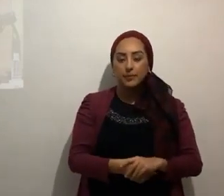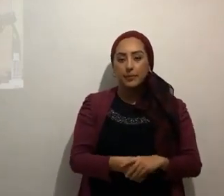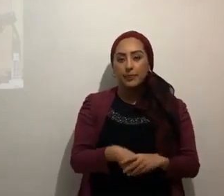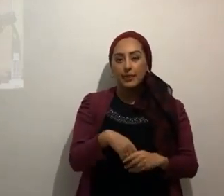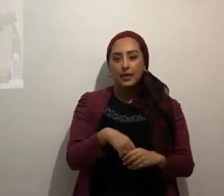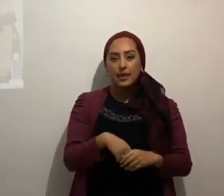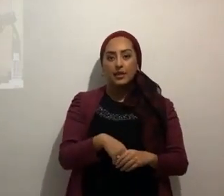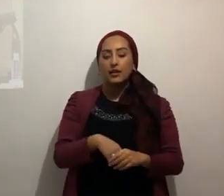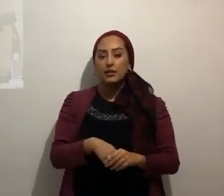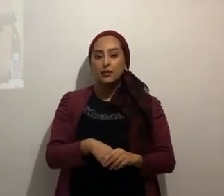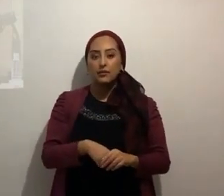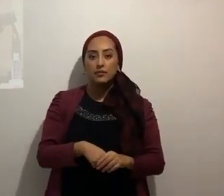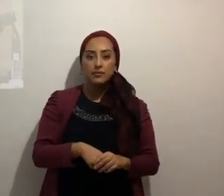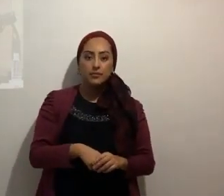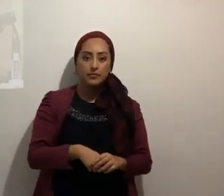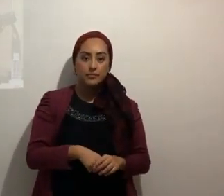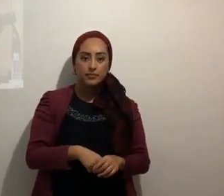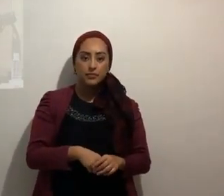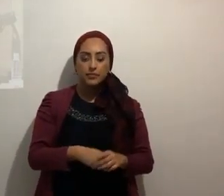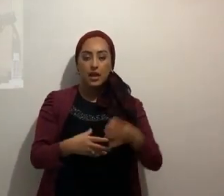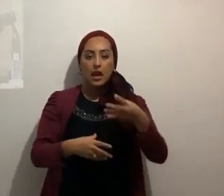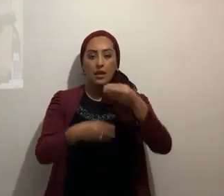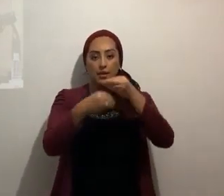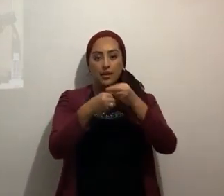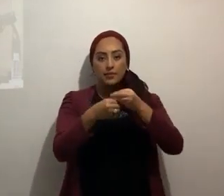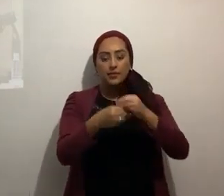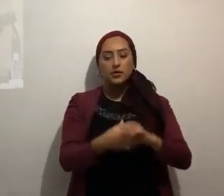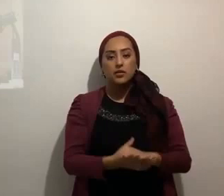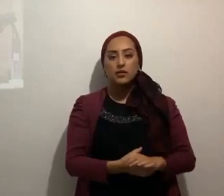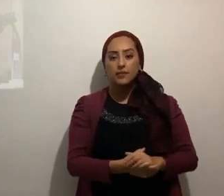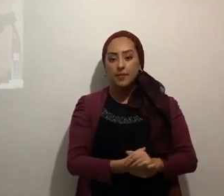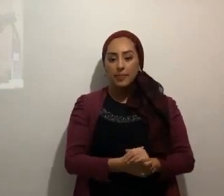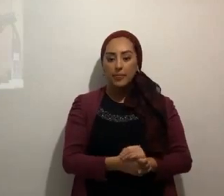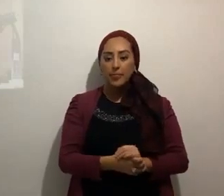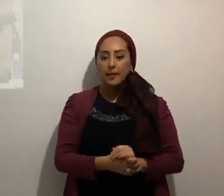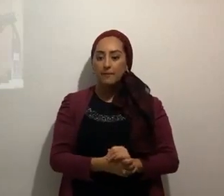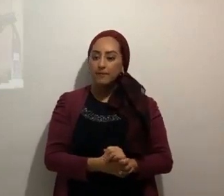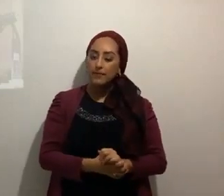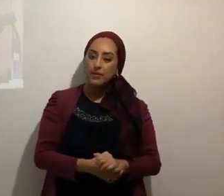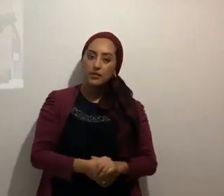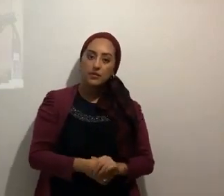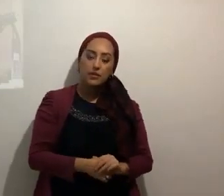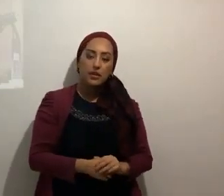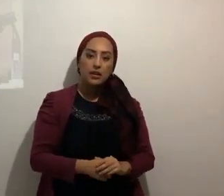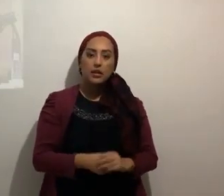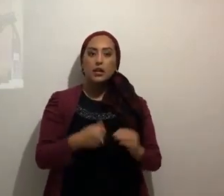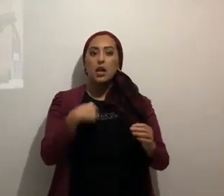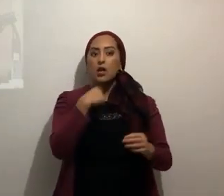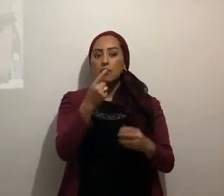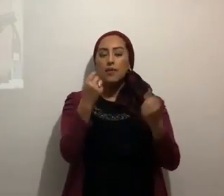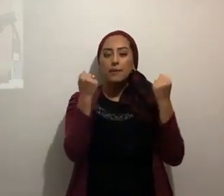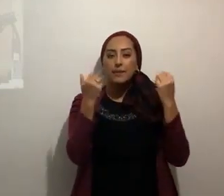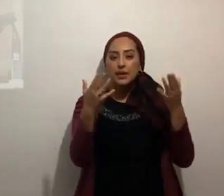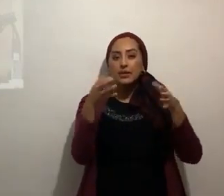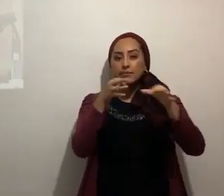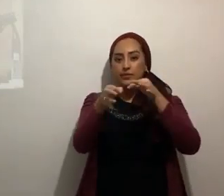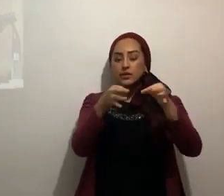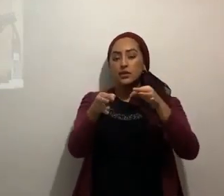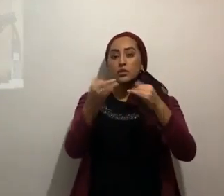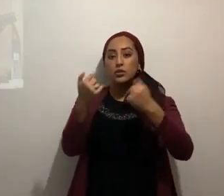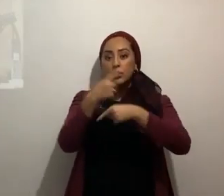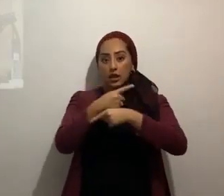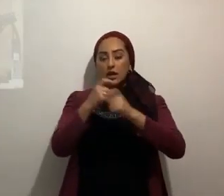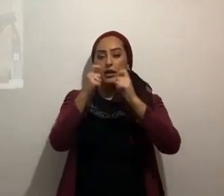Se sinergiza, no se antagoniza, sino se sinergiza, se suma. Ahora voy a decir varios conceptos y ahorita vamos a